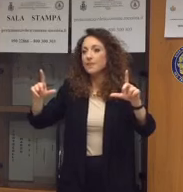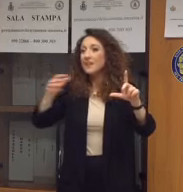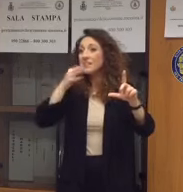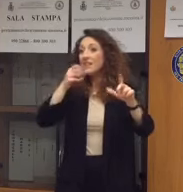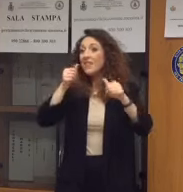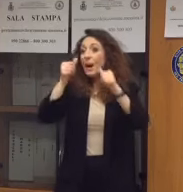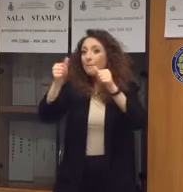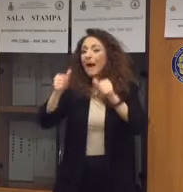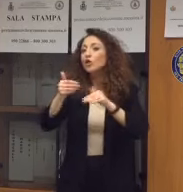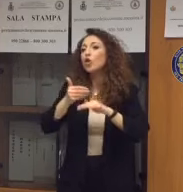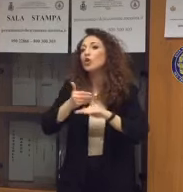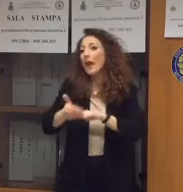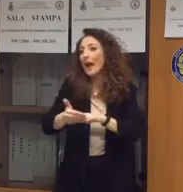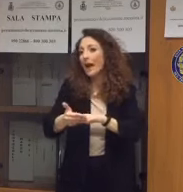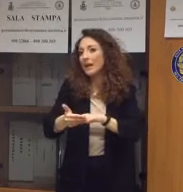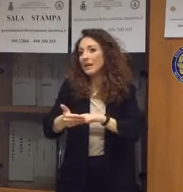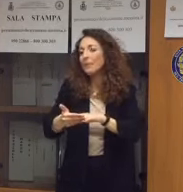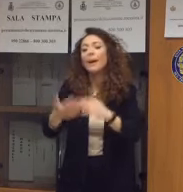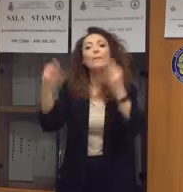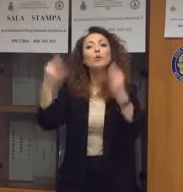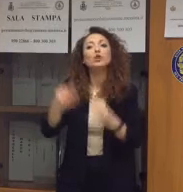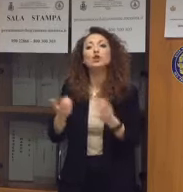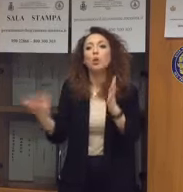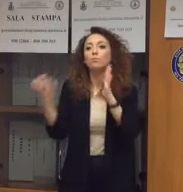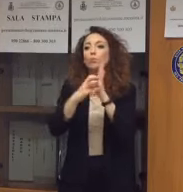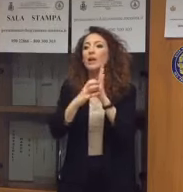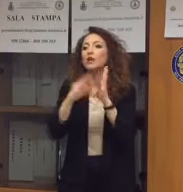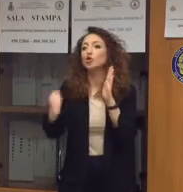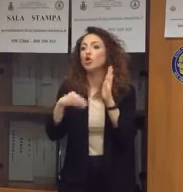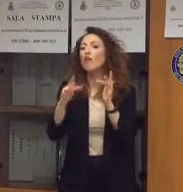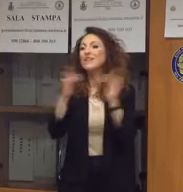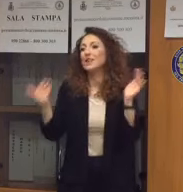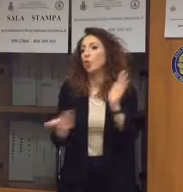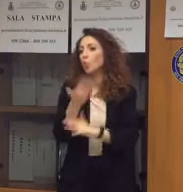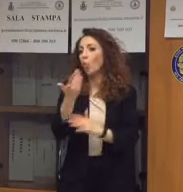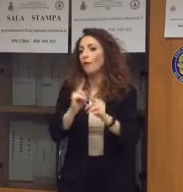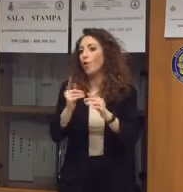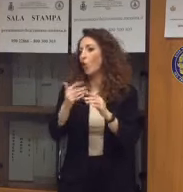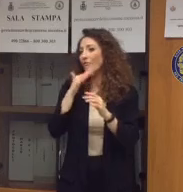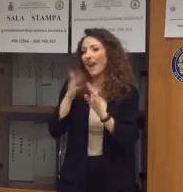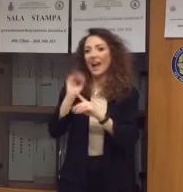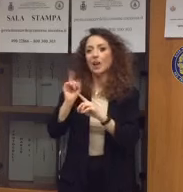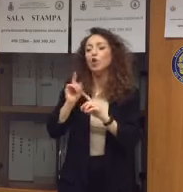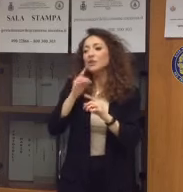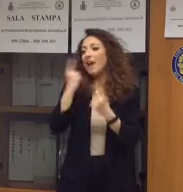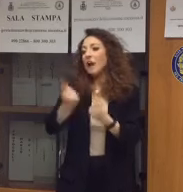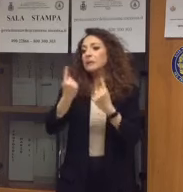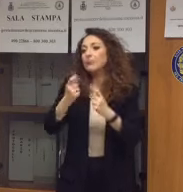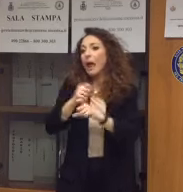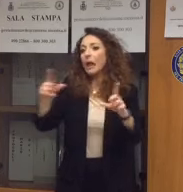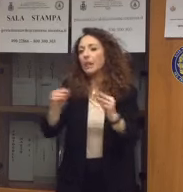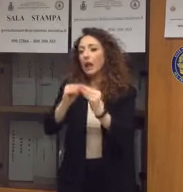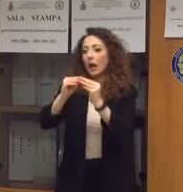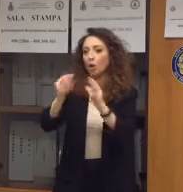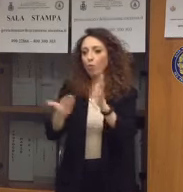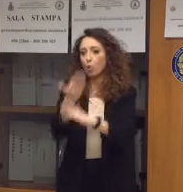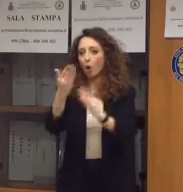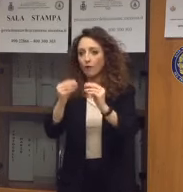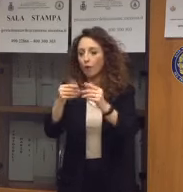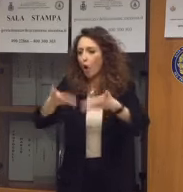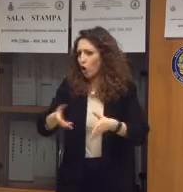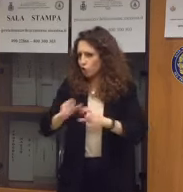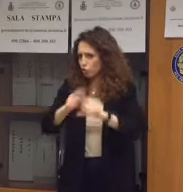farla direttamente nel sito nuovo e di non fare passaggi. Quindi si è verificato questo aspetto, però mi hanno detto che già è